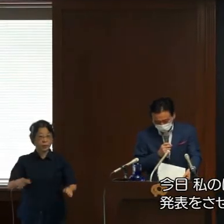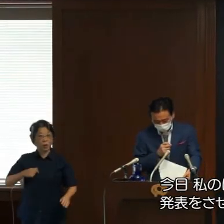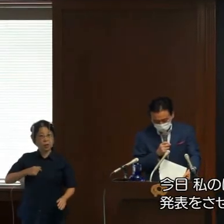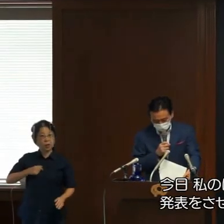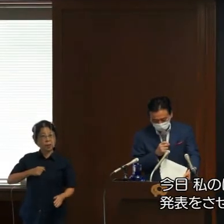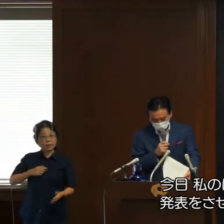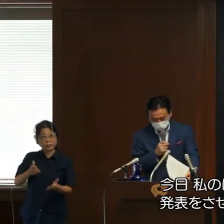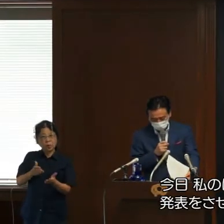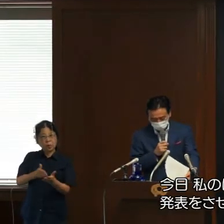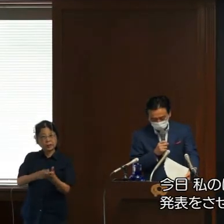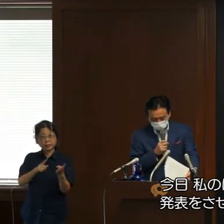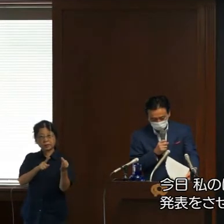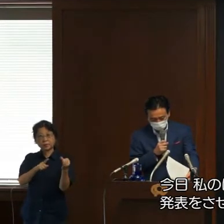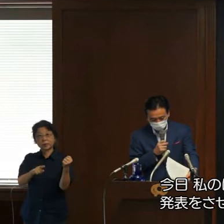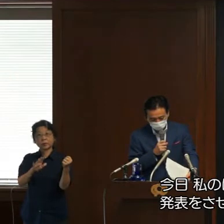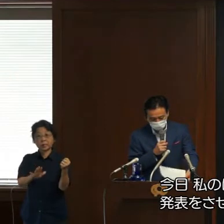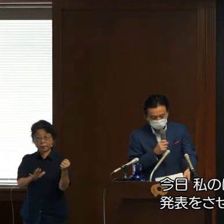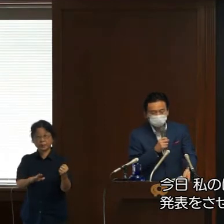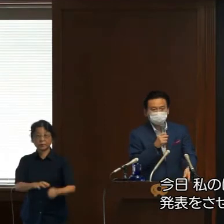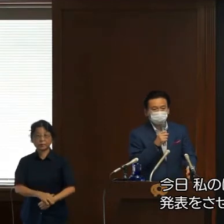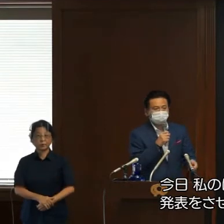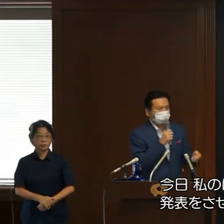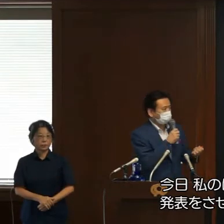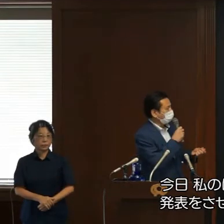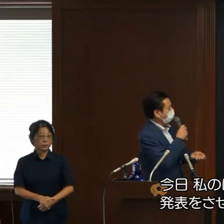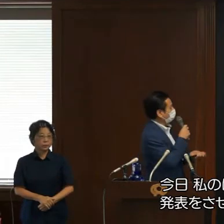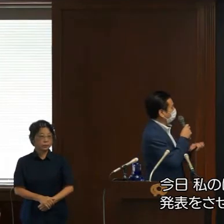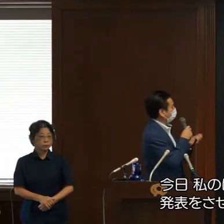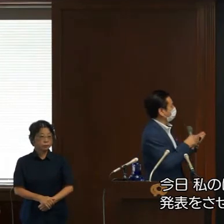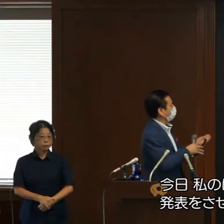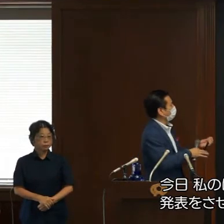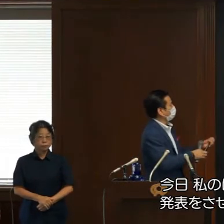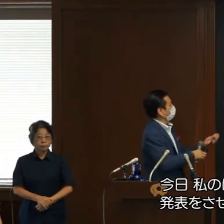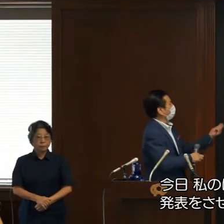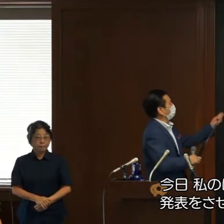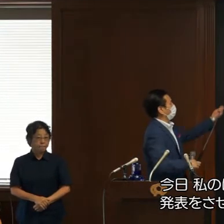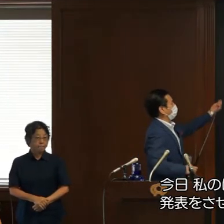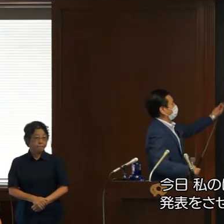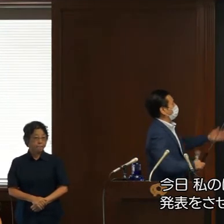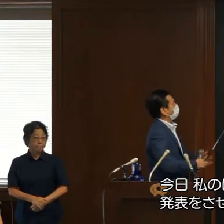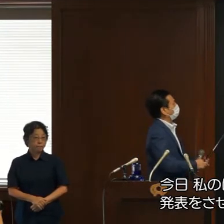から何件か、発表させていただきます。